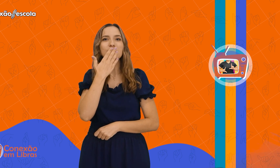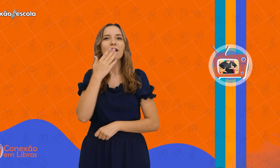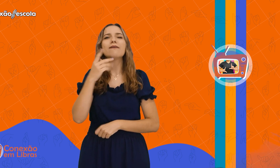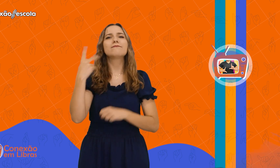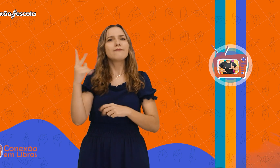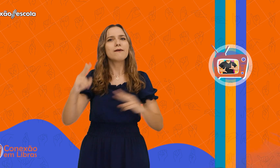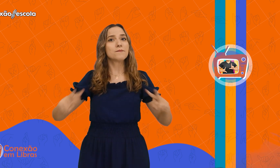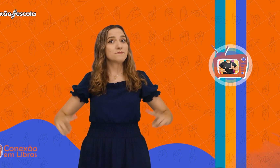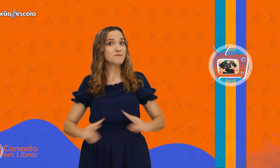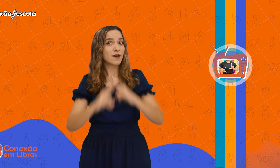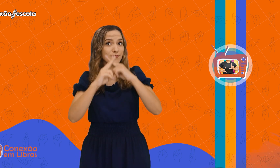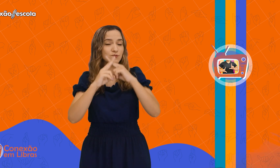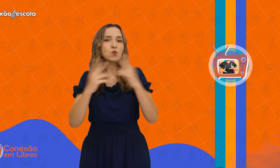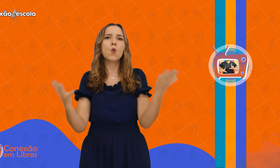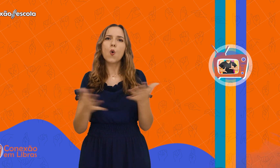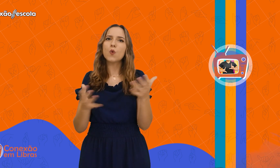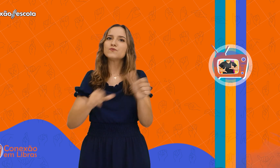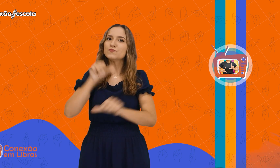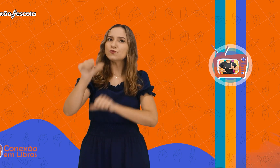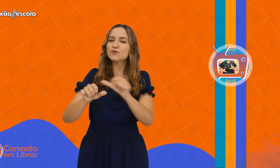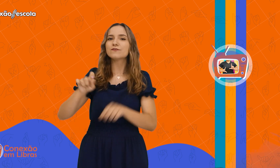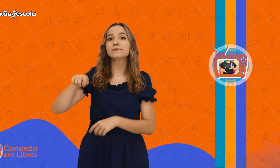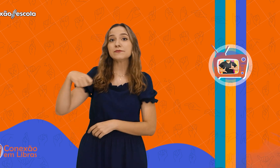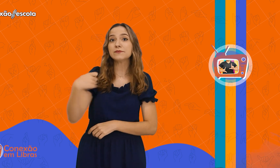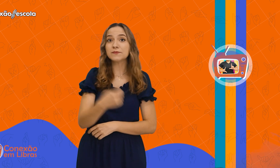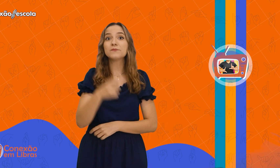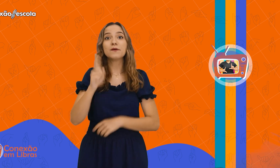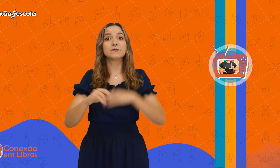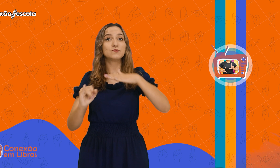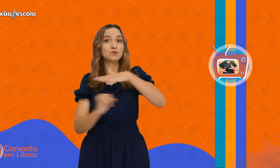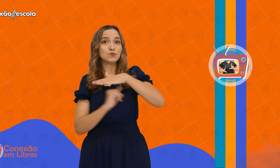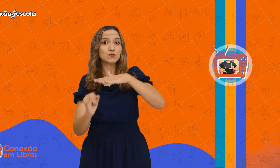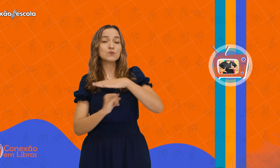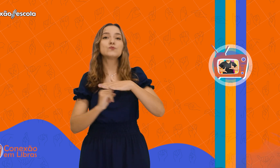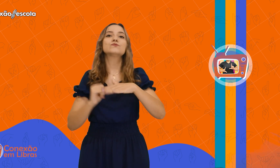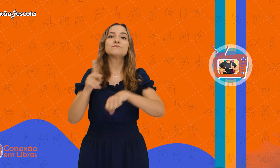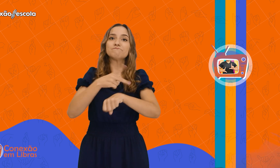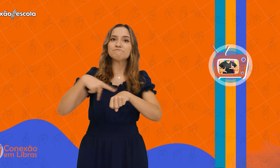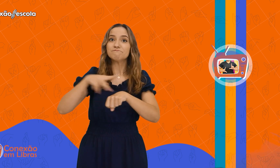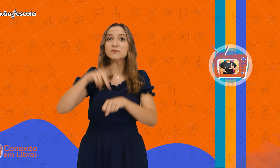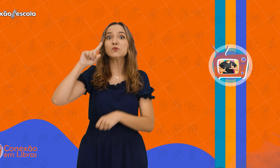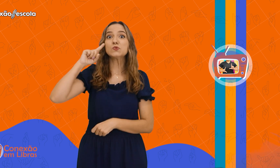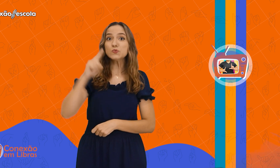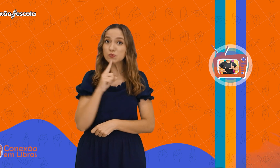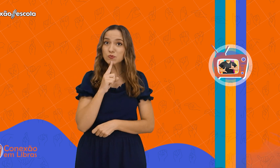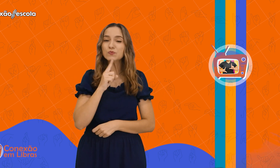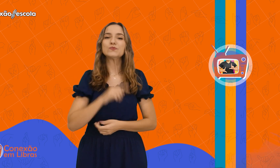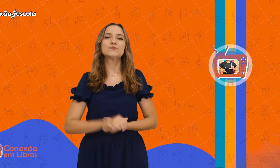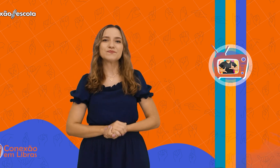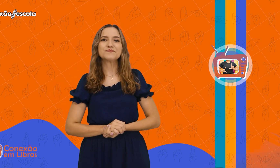em Paris, hoje intitulado Instituto Nacional de Surdos. Em